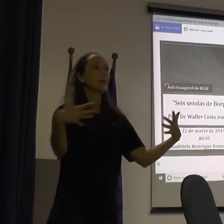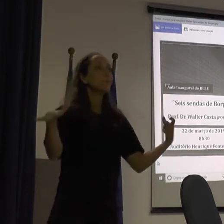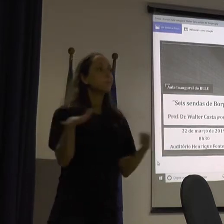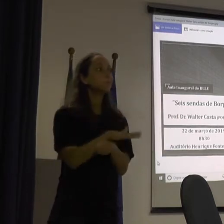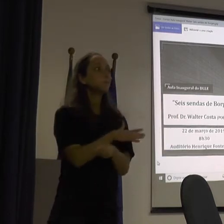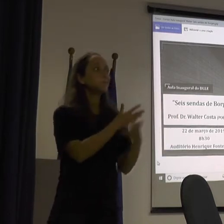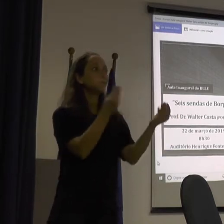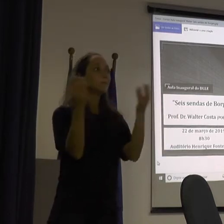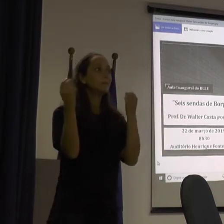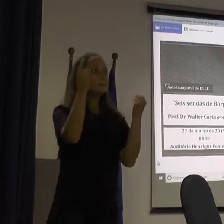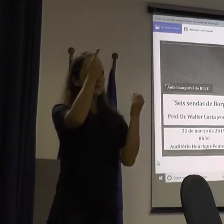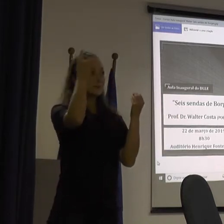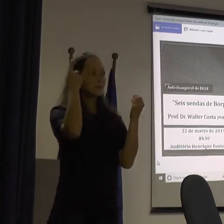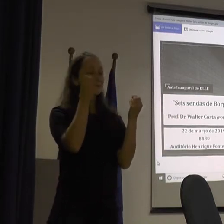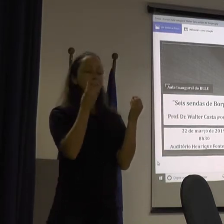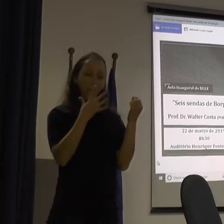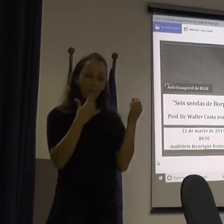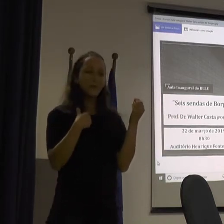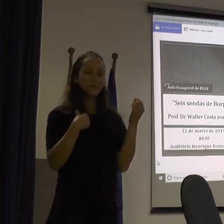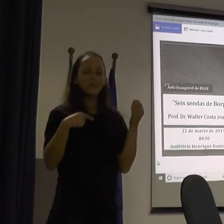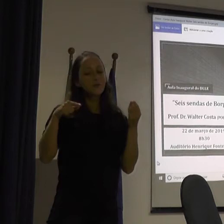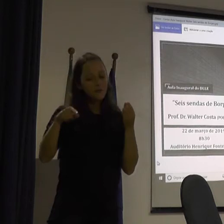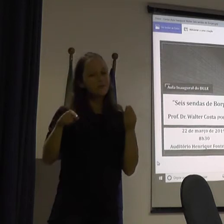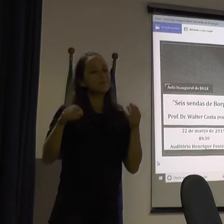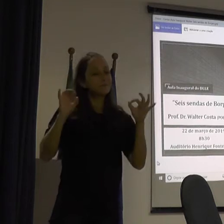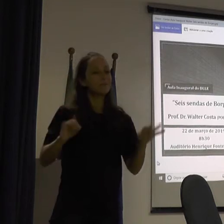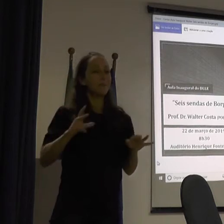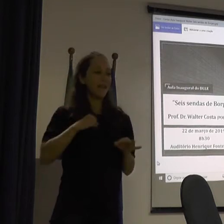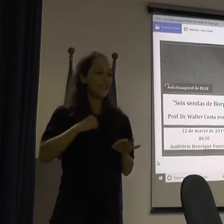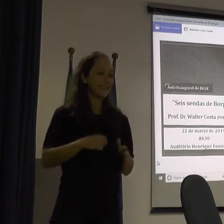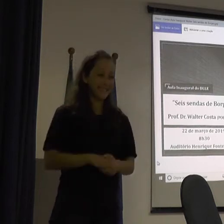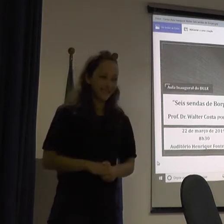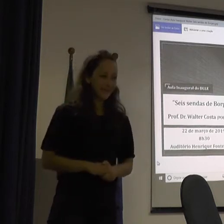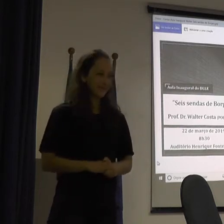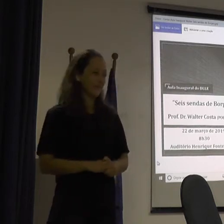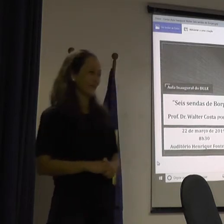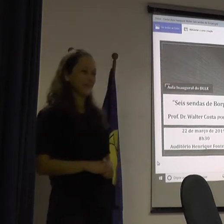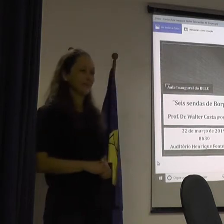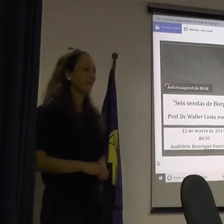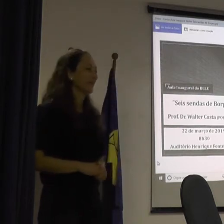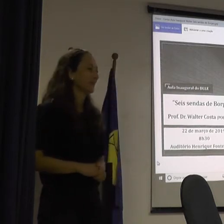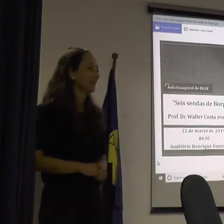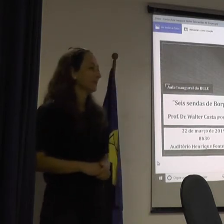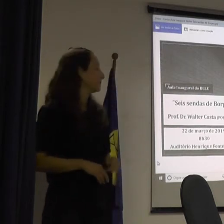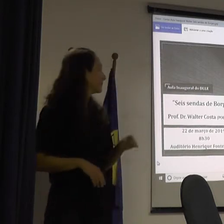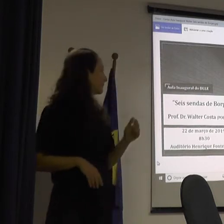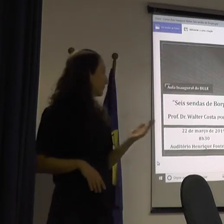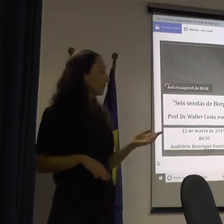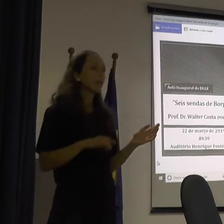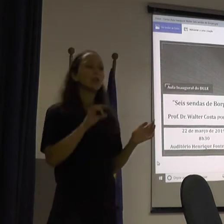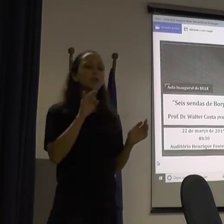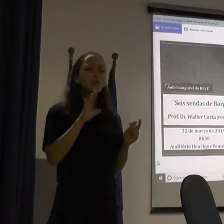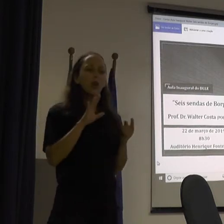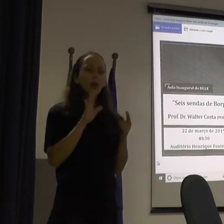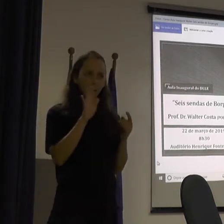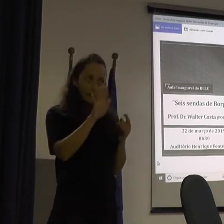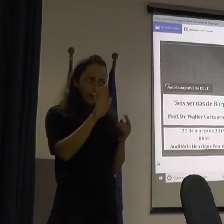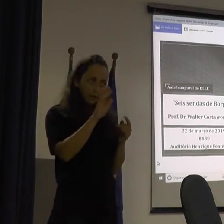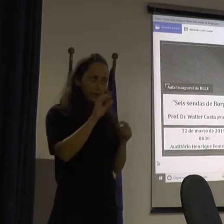né, tão cheio para recebê-lo. Você merece realmente, com certeza. Só um pouquinho, acertar uma coisa com ele em